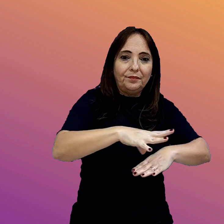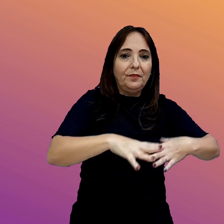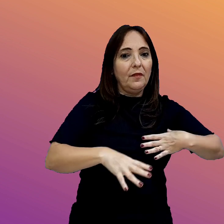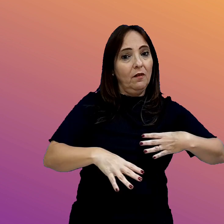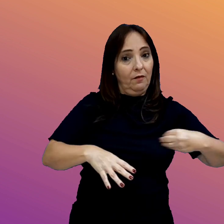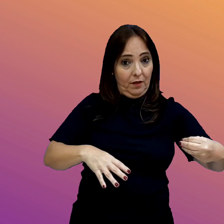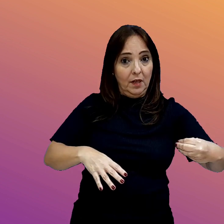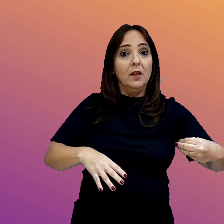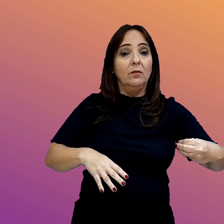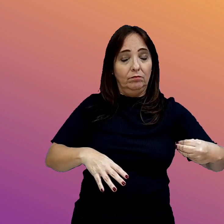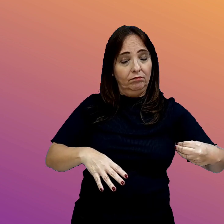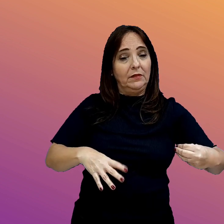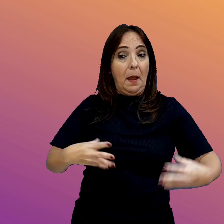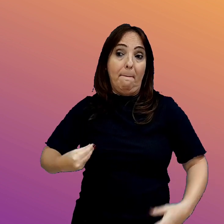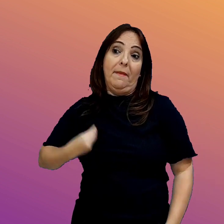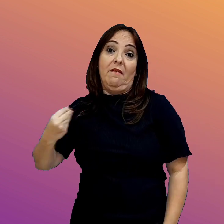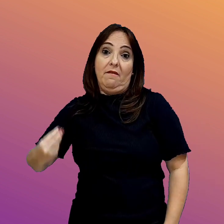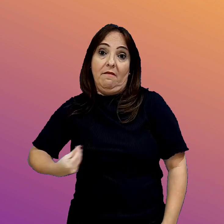bom.